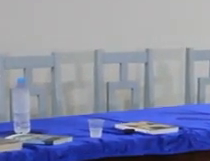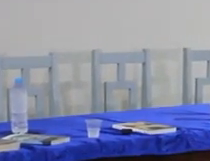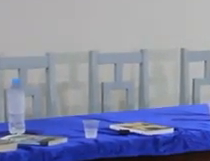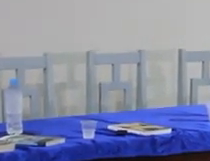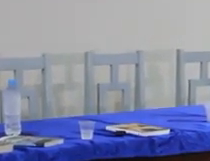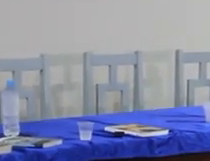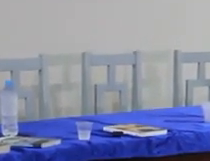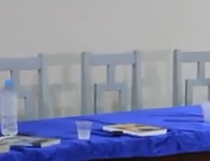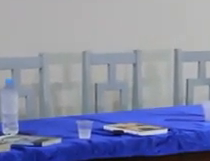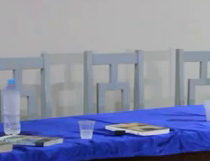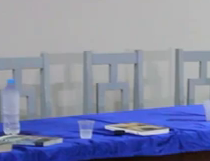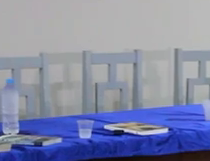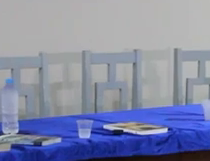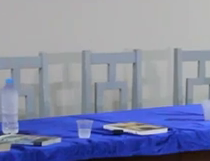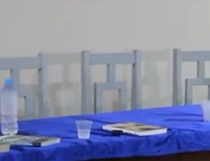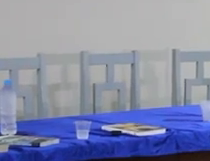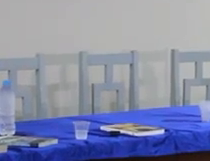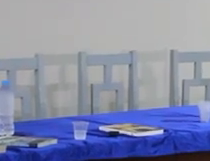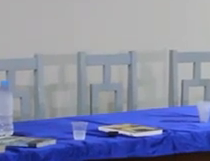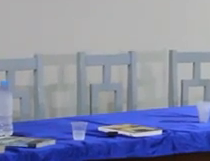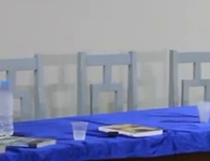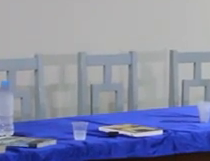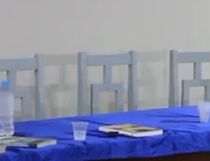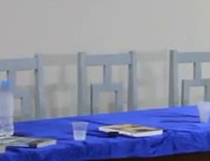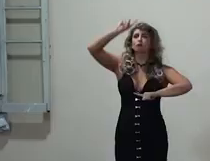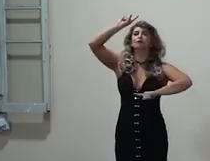que ser revolucionária.